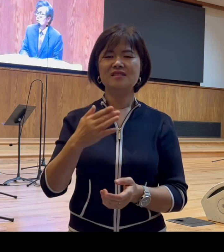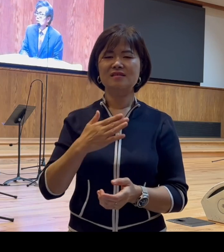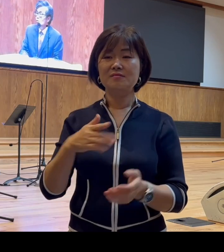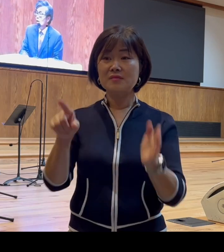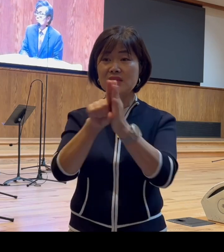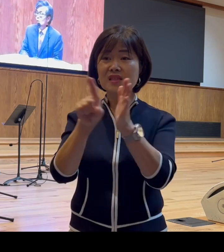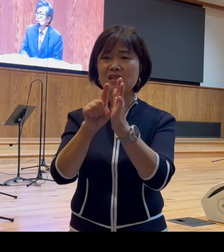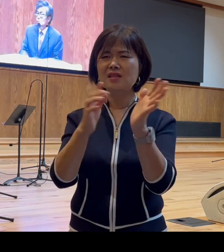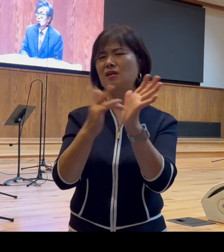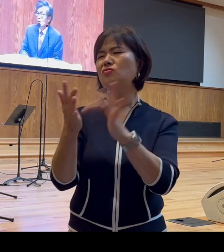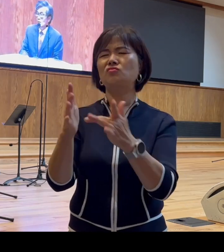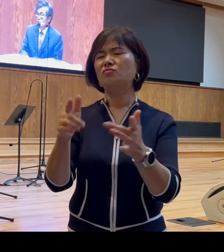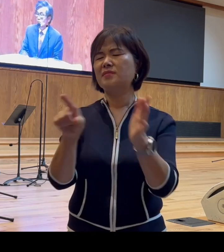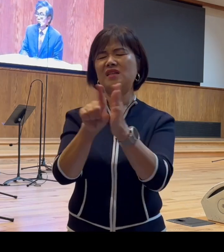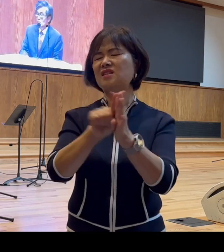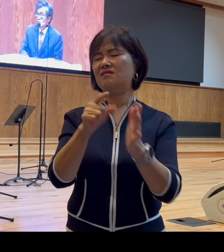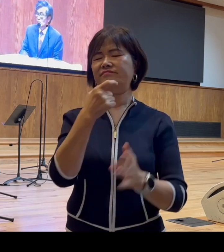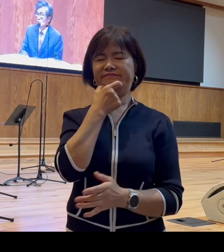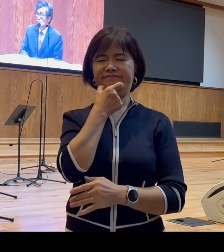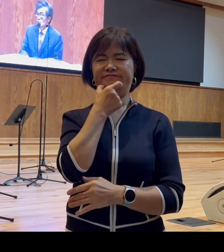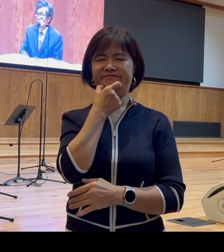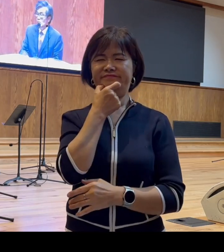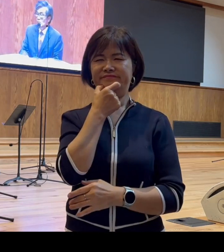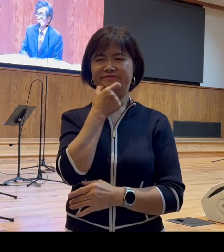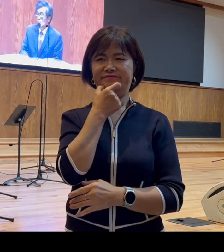당신들이 믿는 예수는 안 믿고 싶다.